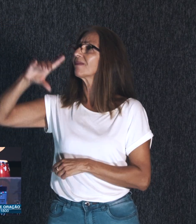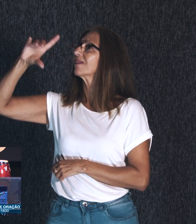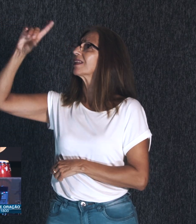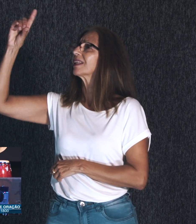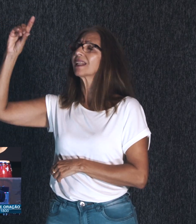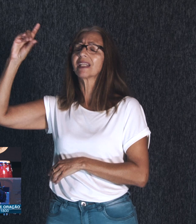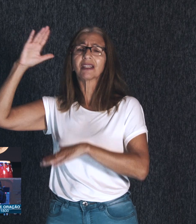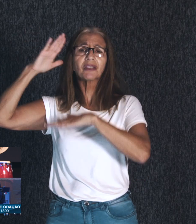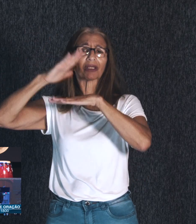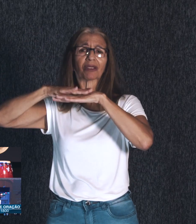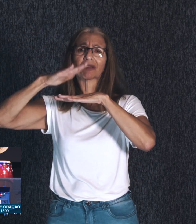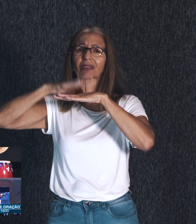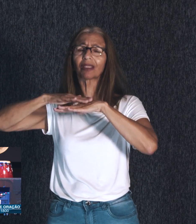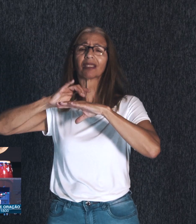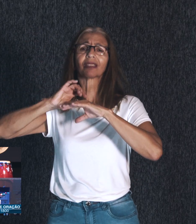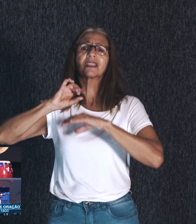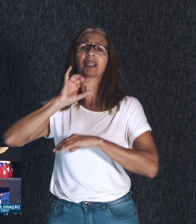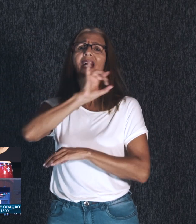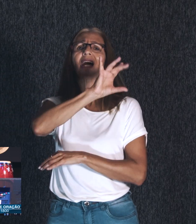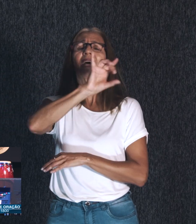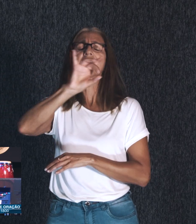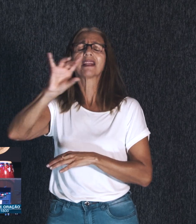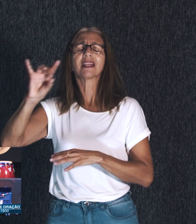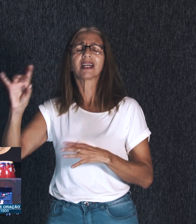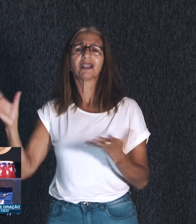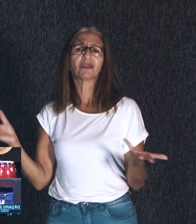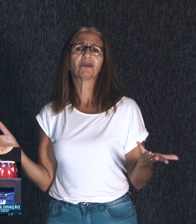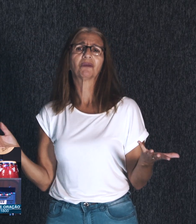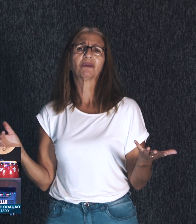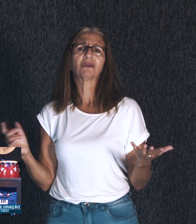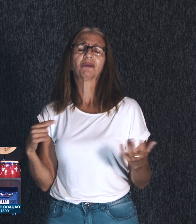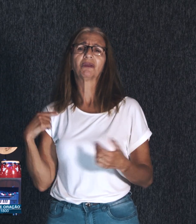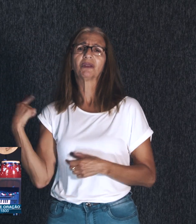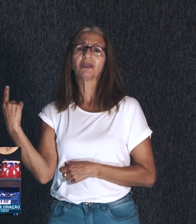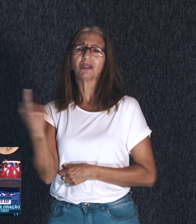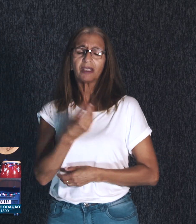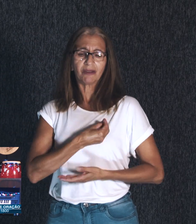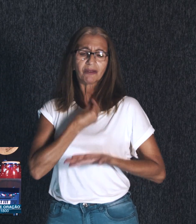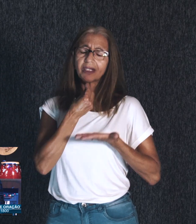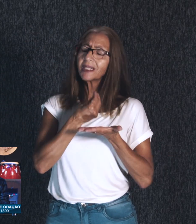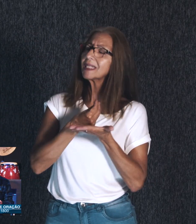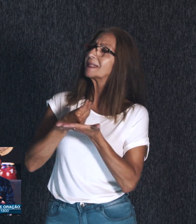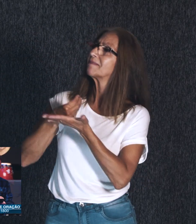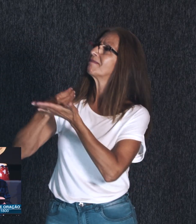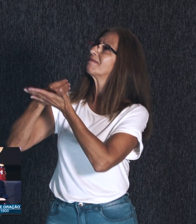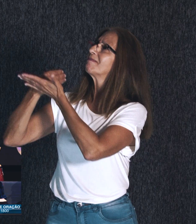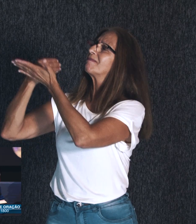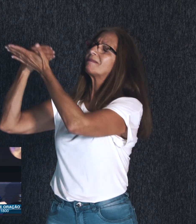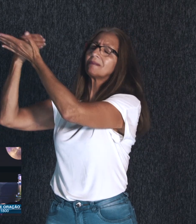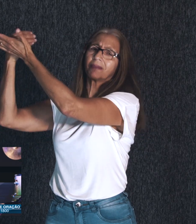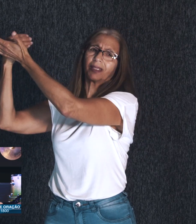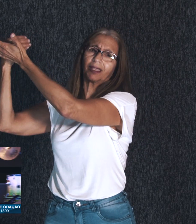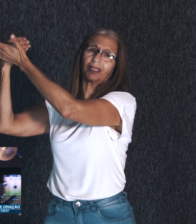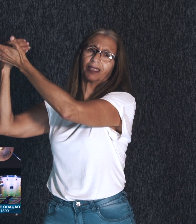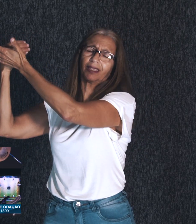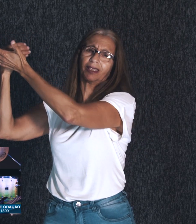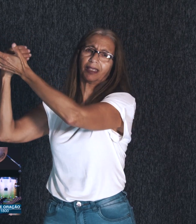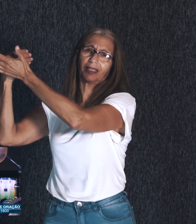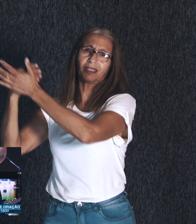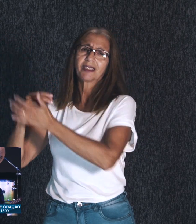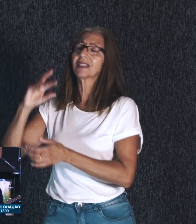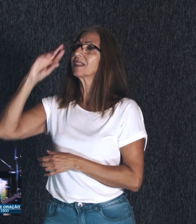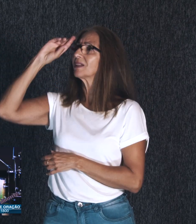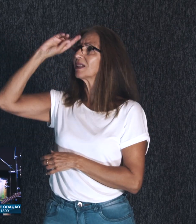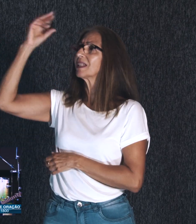remi, eu te chamei pelo seu nome. Tu és meu, tu és meu. E o Senhor diz para